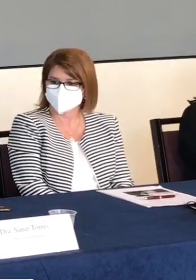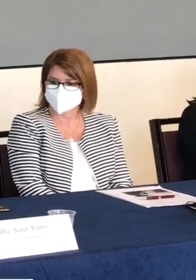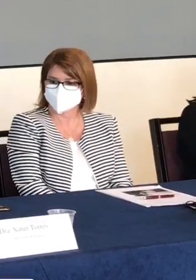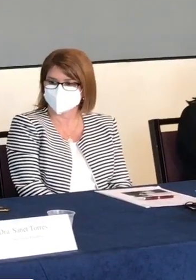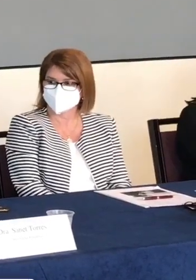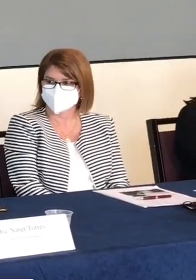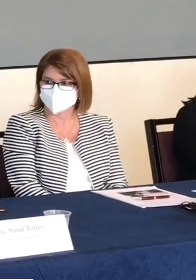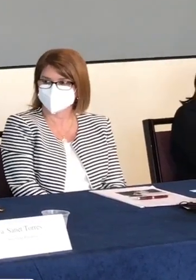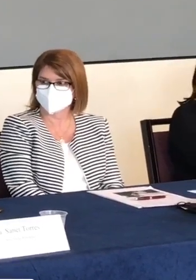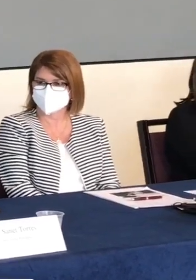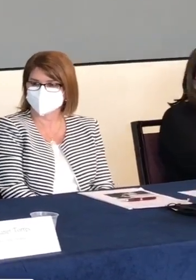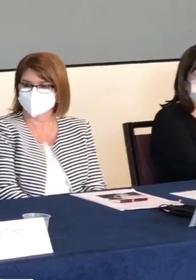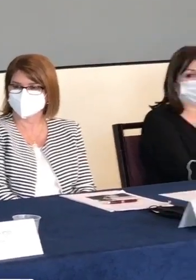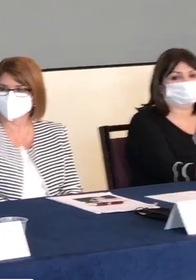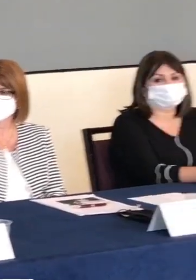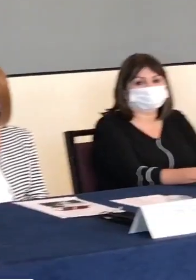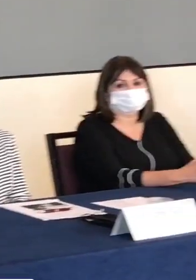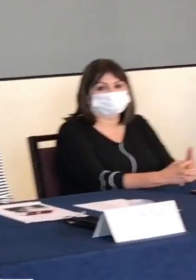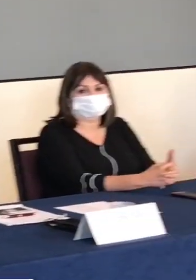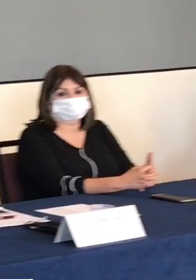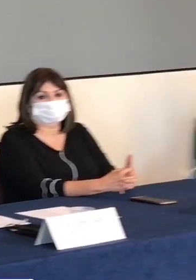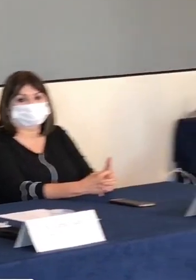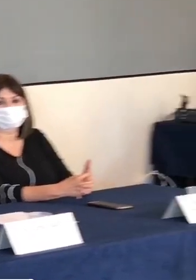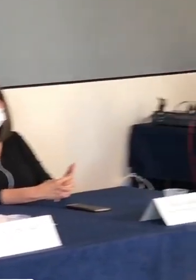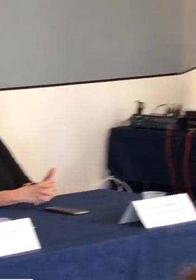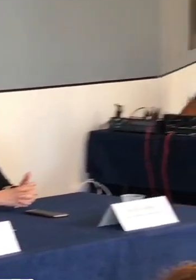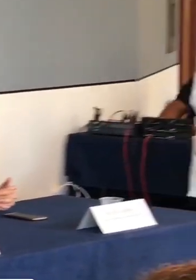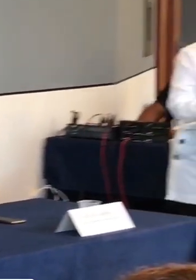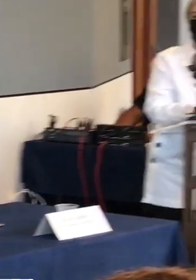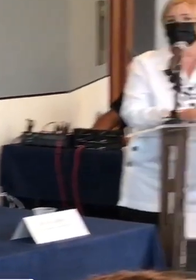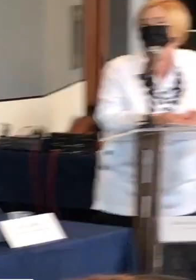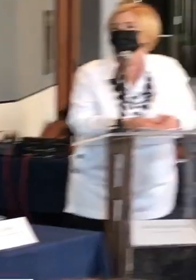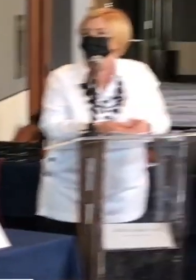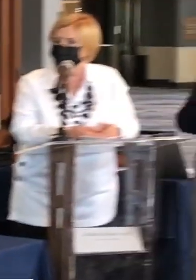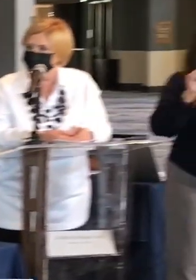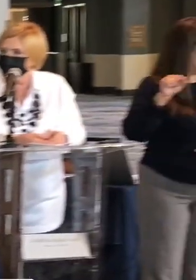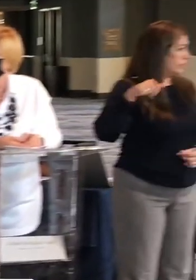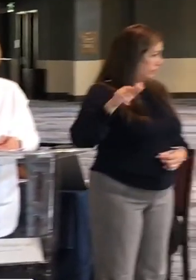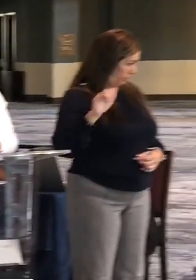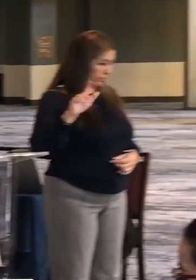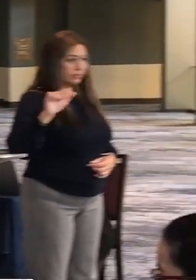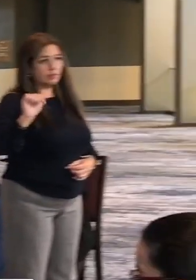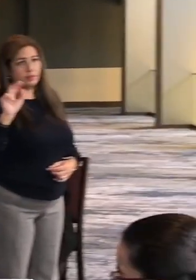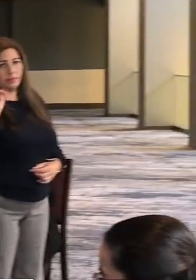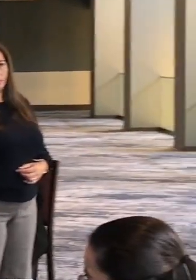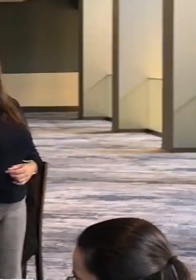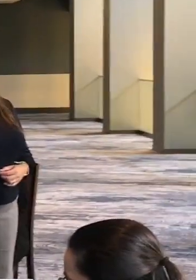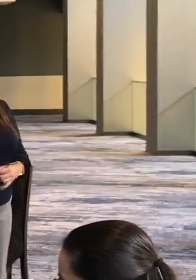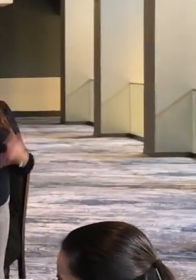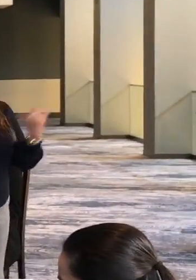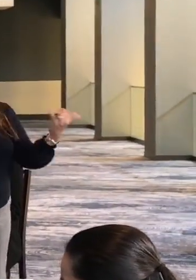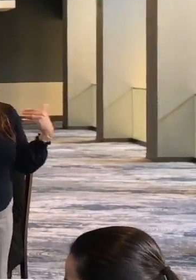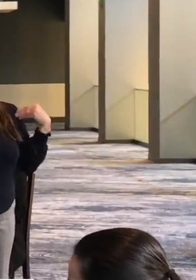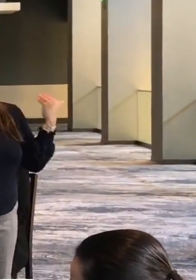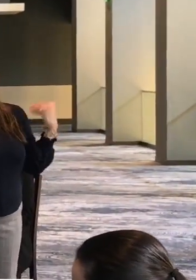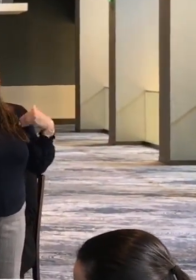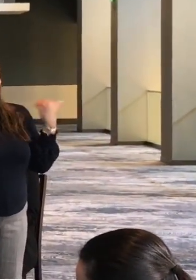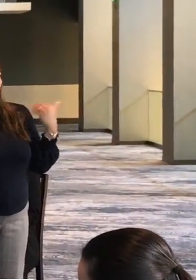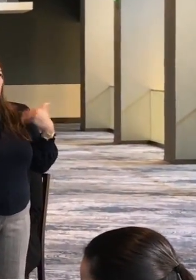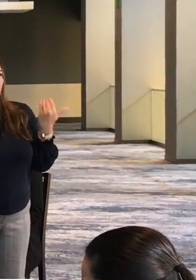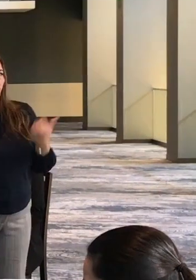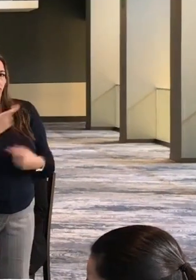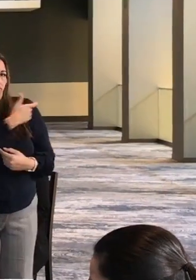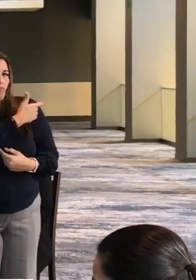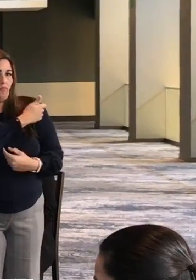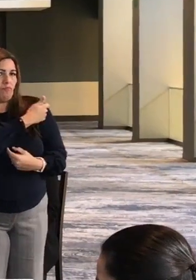doctora Sanet Torres. Doctor Esquilín, quisiéramos preguntarle sobre los refuerzos en los adolescentes,